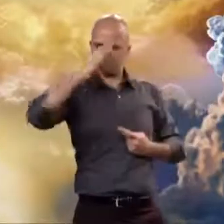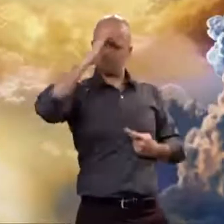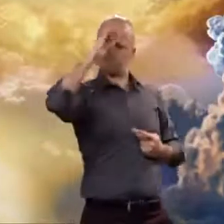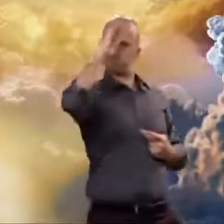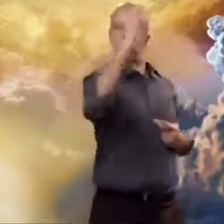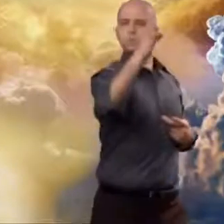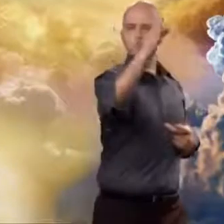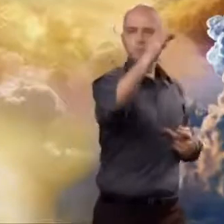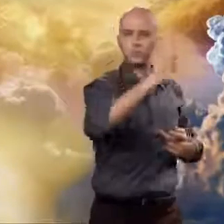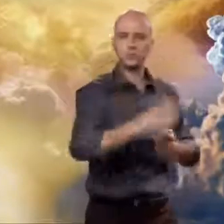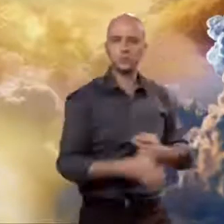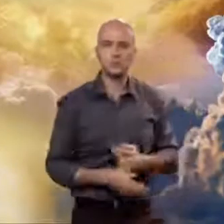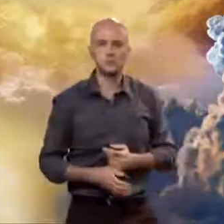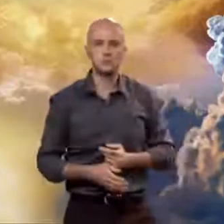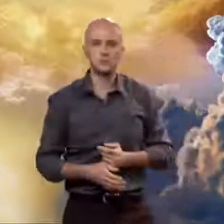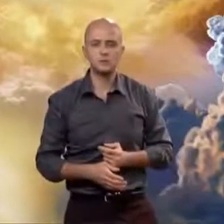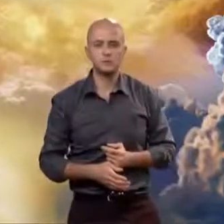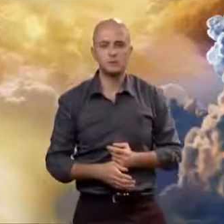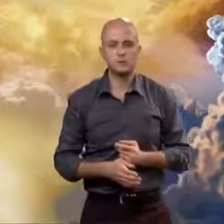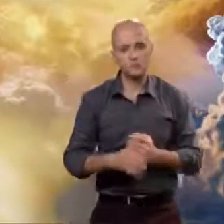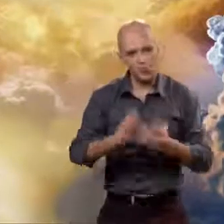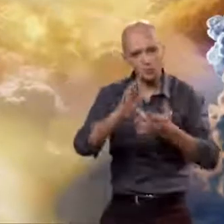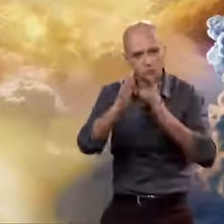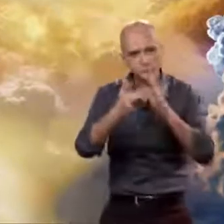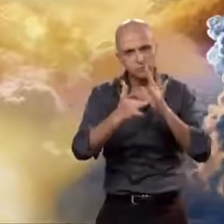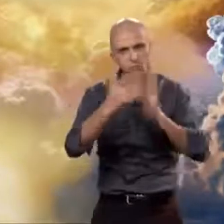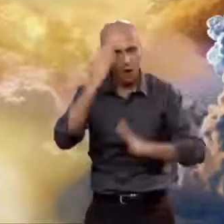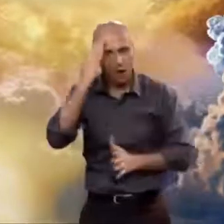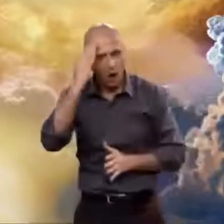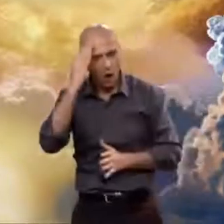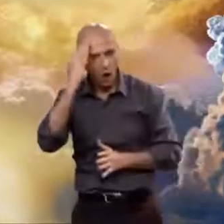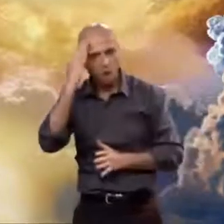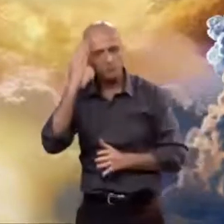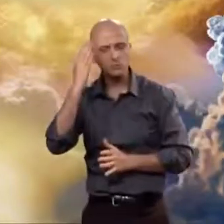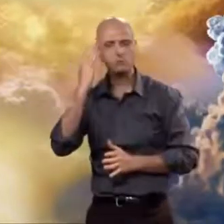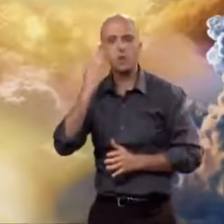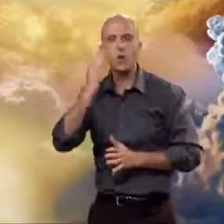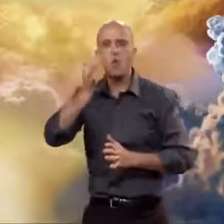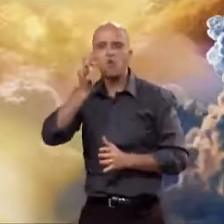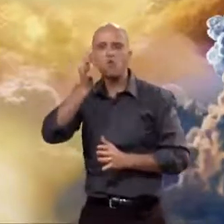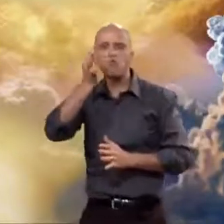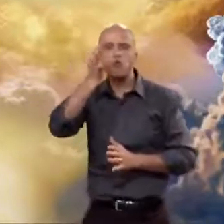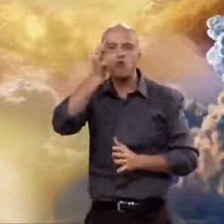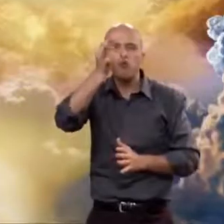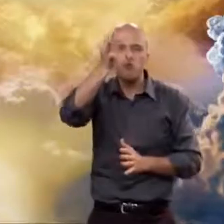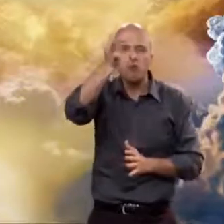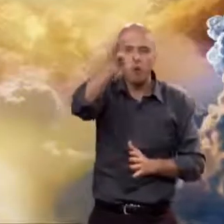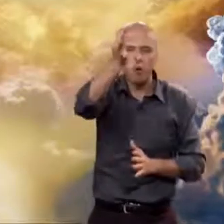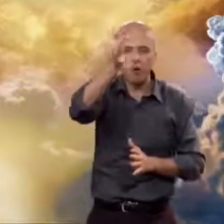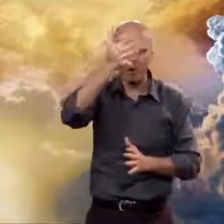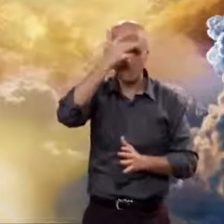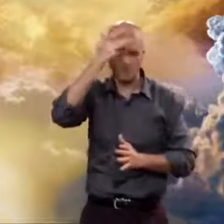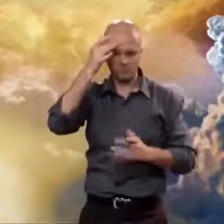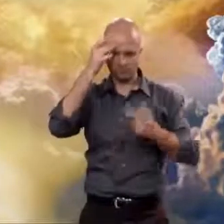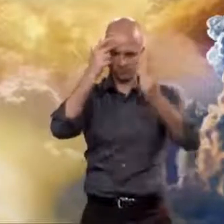claramente ensinado na Bíblia, se contrariar o seu credo. Muitos estão prontos a entregar aos líderes espirituais a